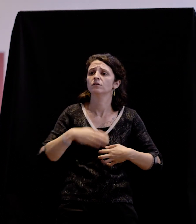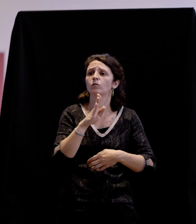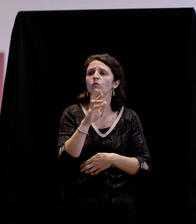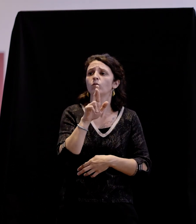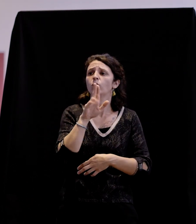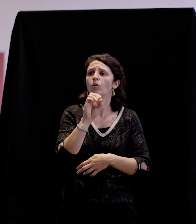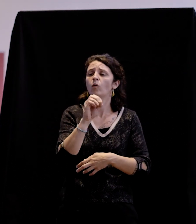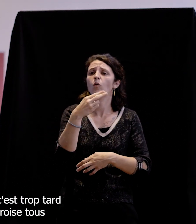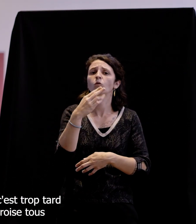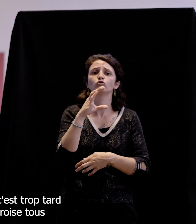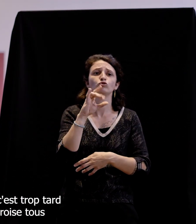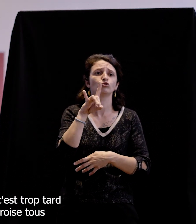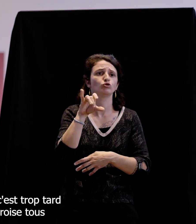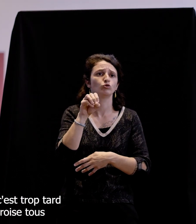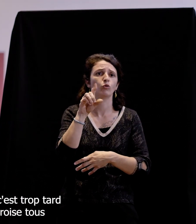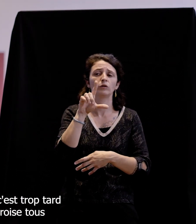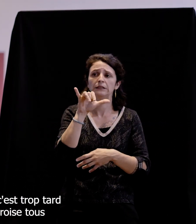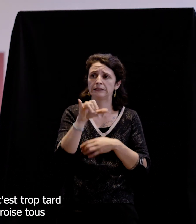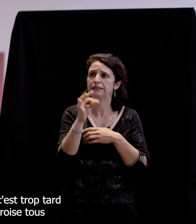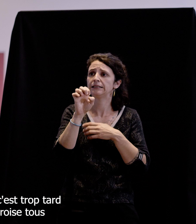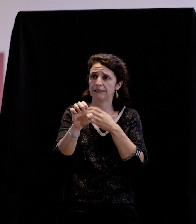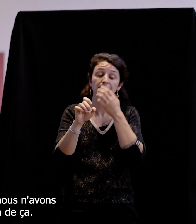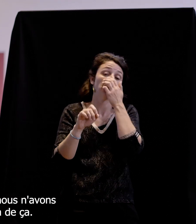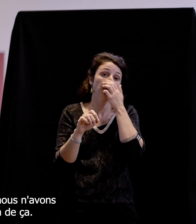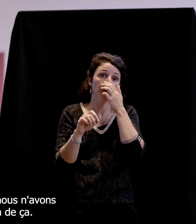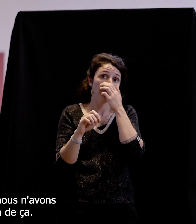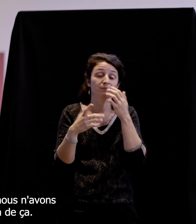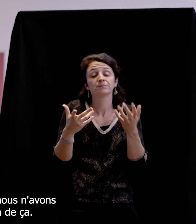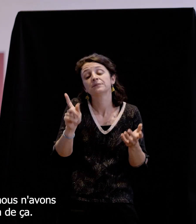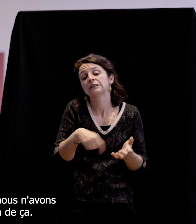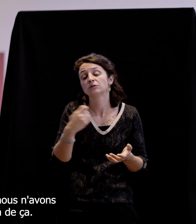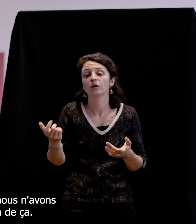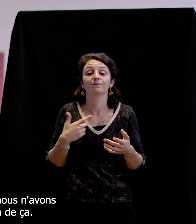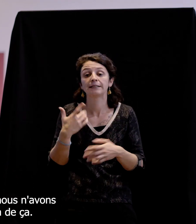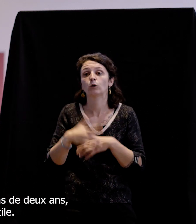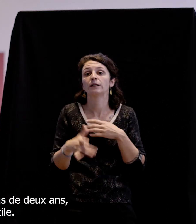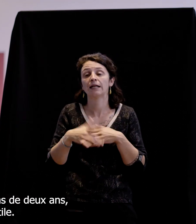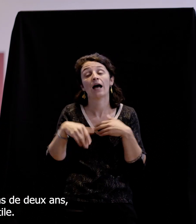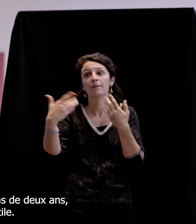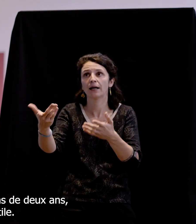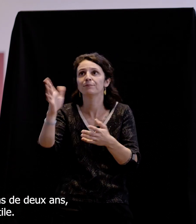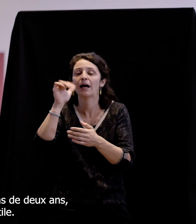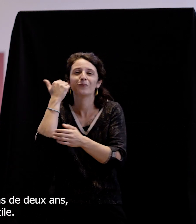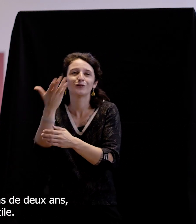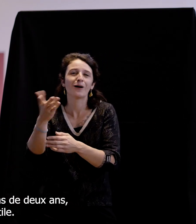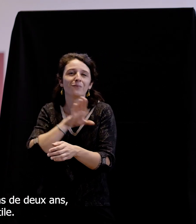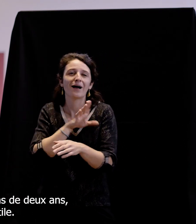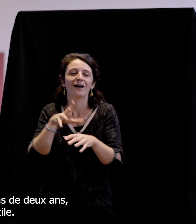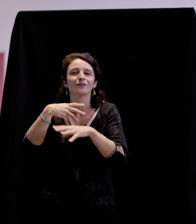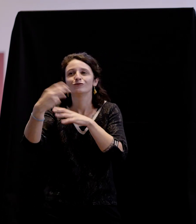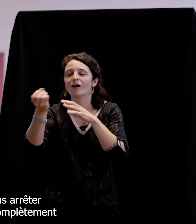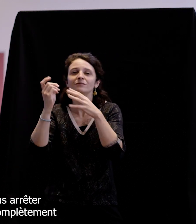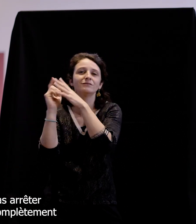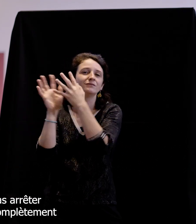Bon, bien sûr, après, c'est trop tard parce qu'on le croise tous, le VRS, et qu'on n'a plus besoin de ça. Mais pour les moins de 2 ans, c'est